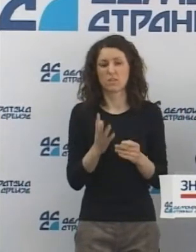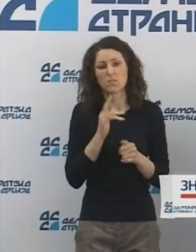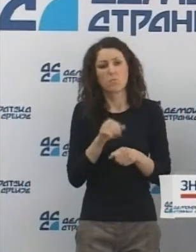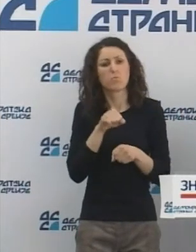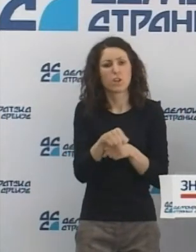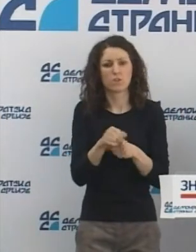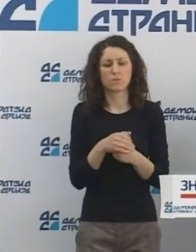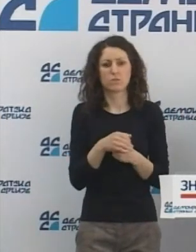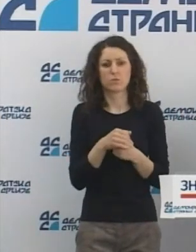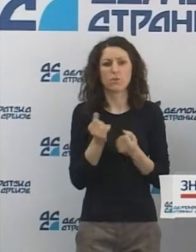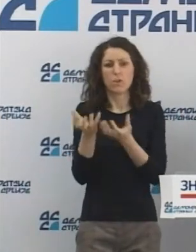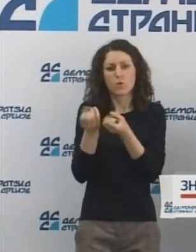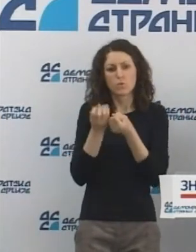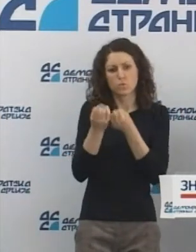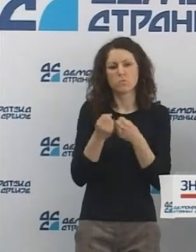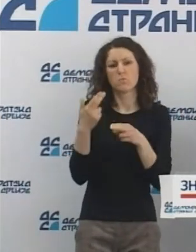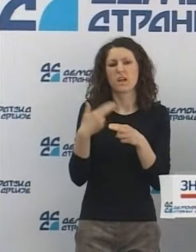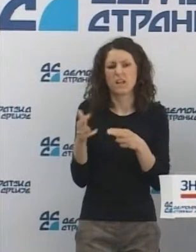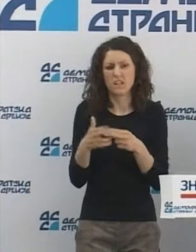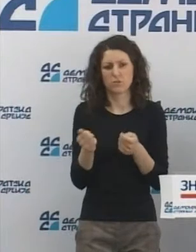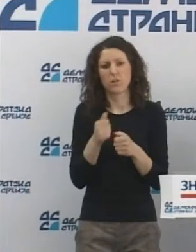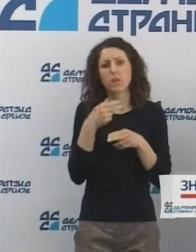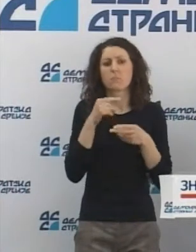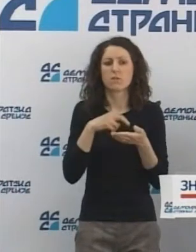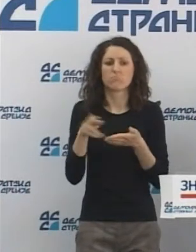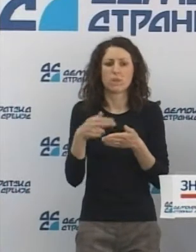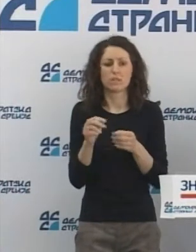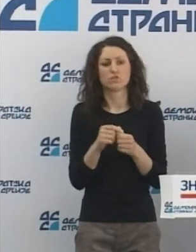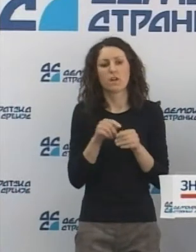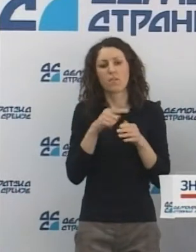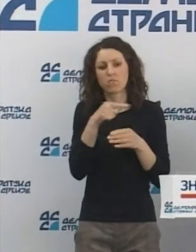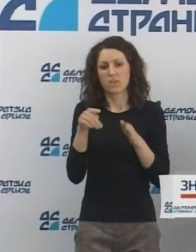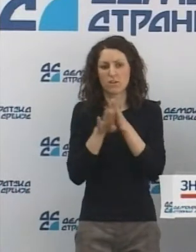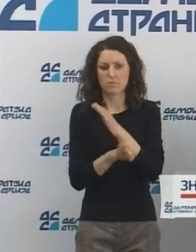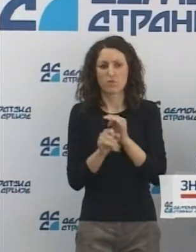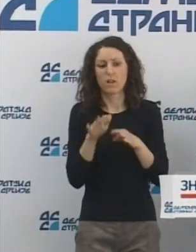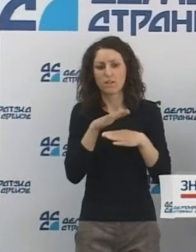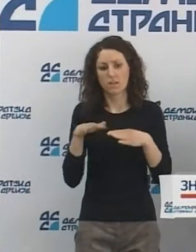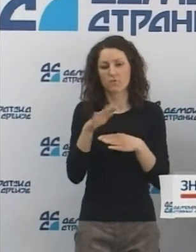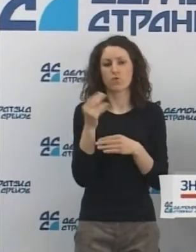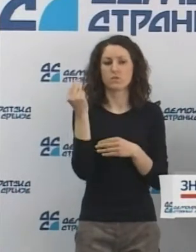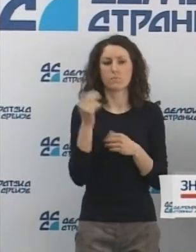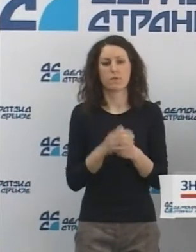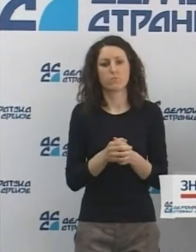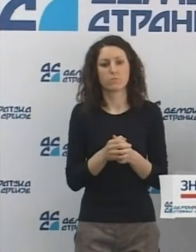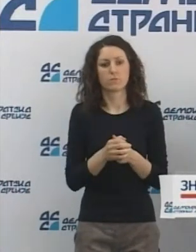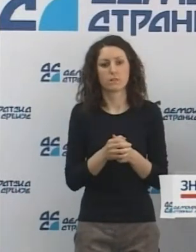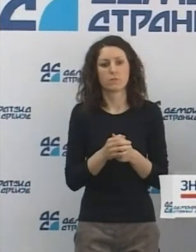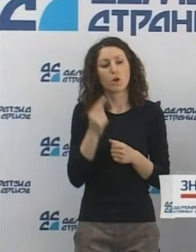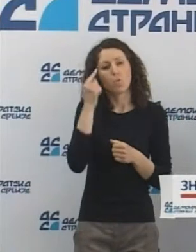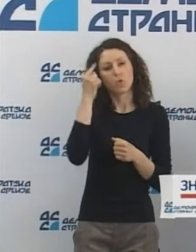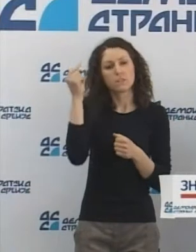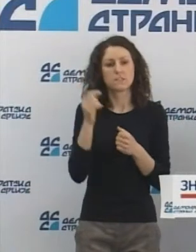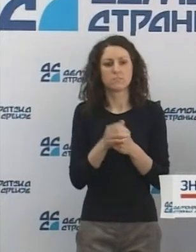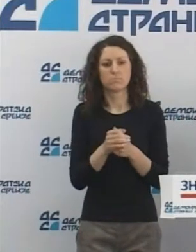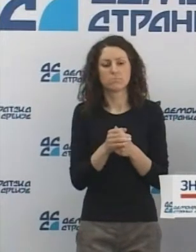prinuđeni da uzimamo kredite da bi rešili deficit na nivou budžeta. Podsetili smo